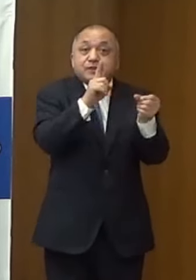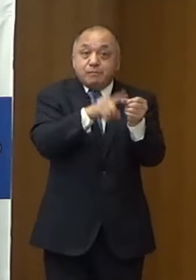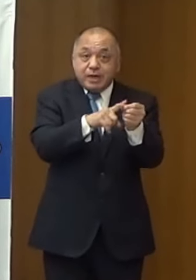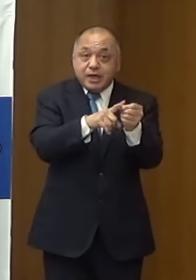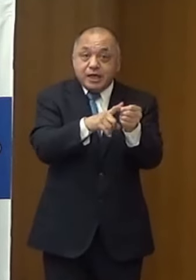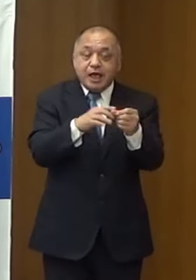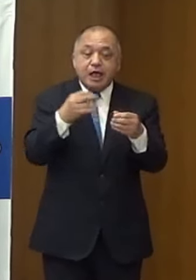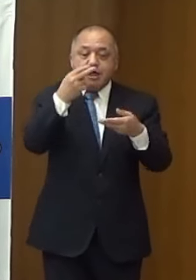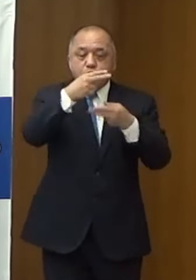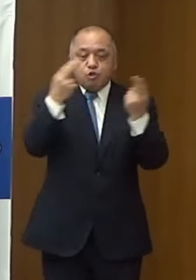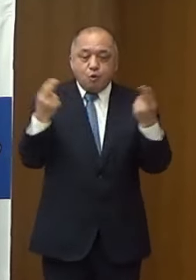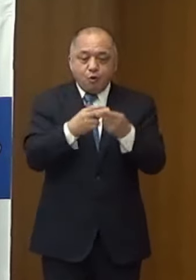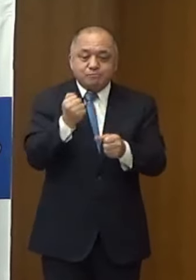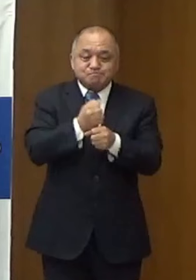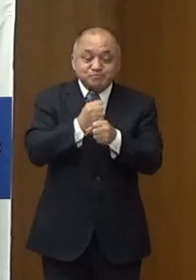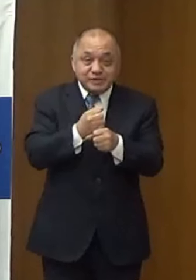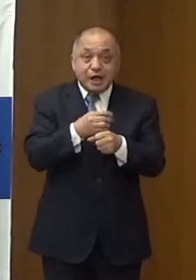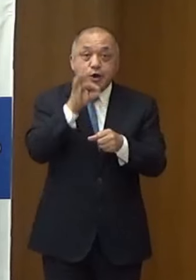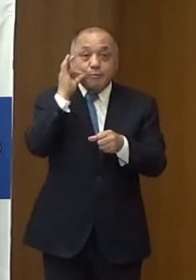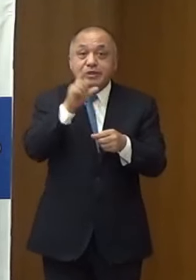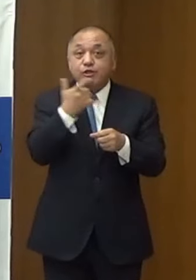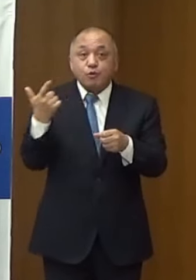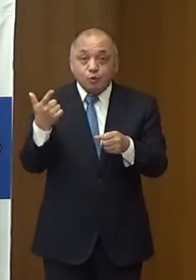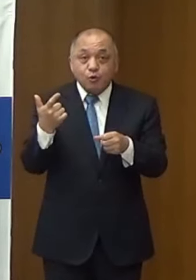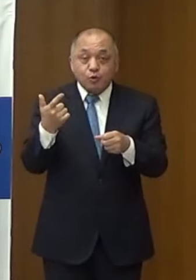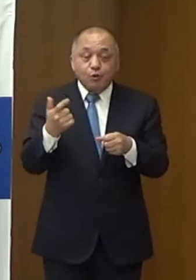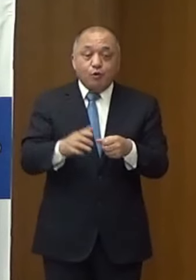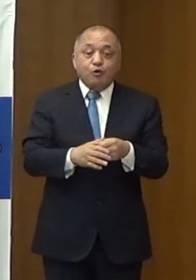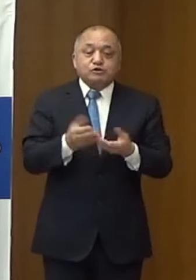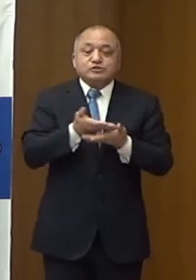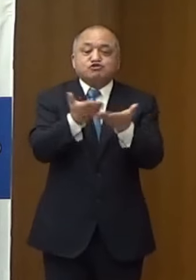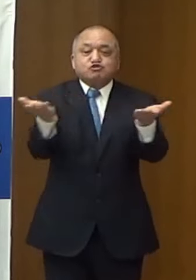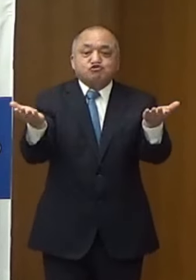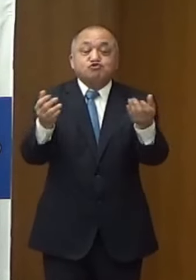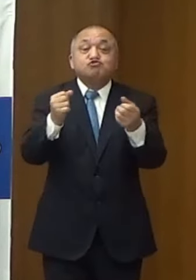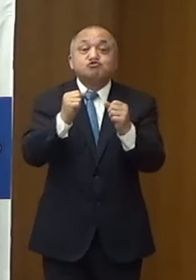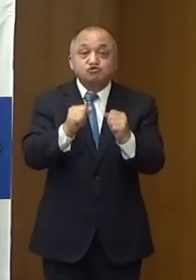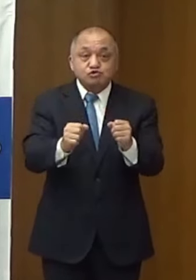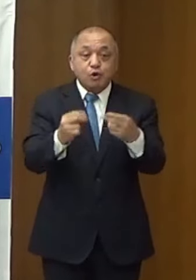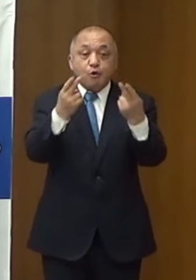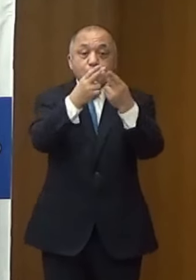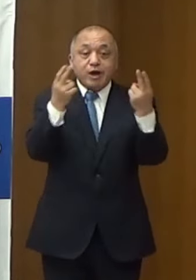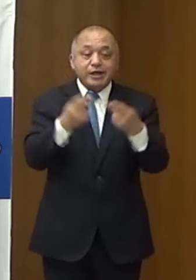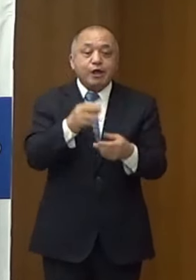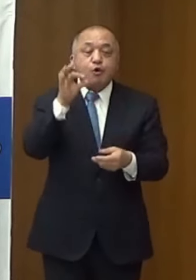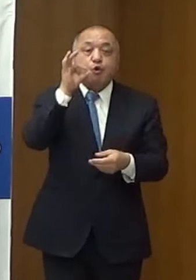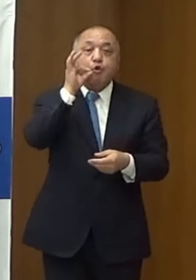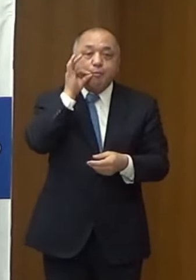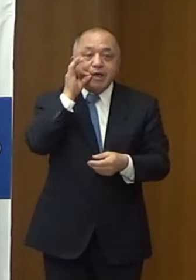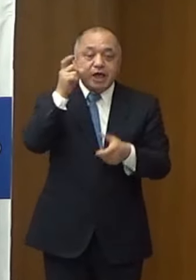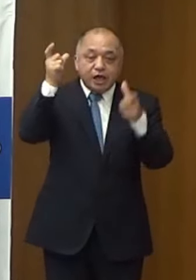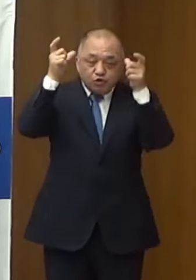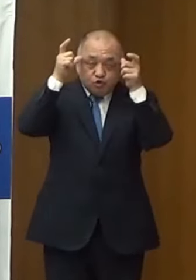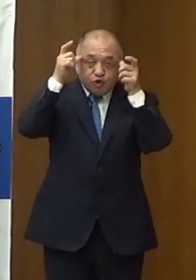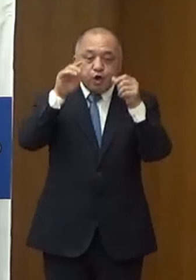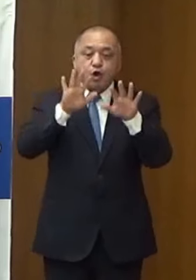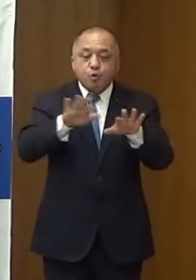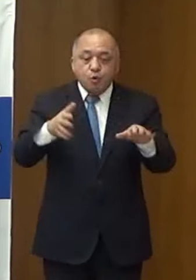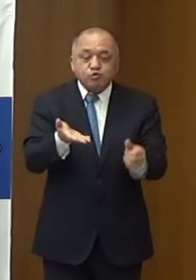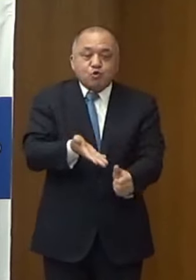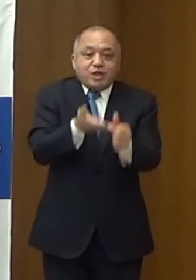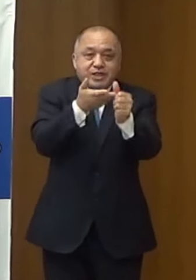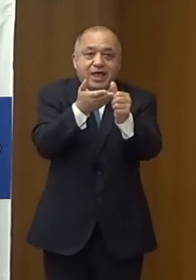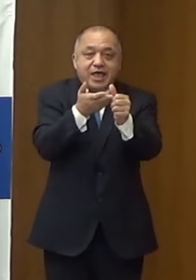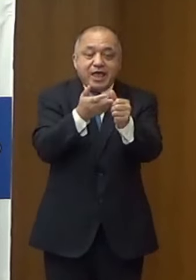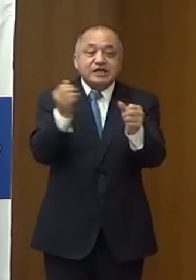大を図るため、お米券等を支給する北海道お米牛乳子育て応援事業の第